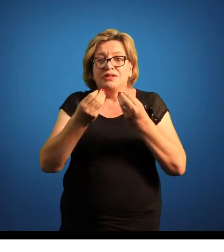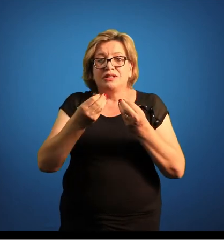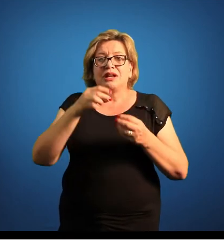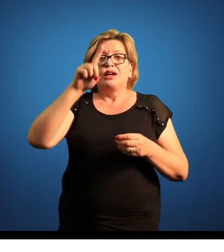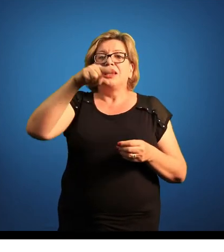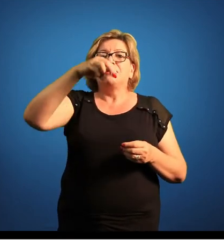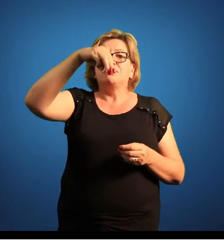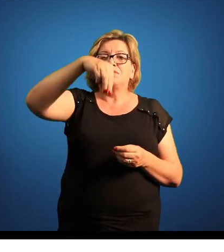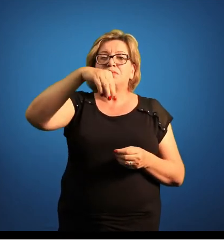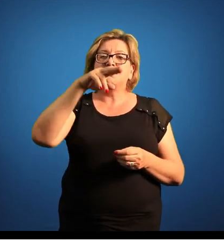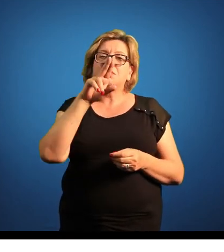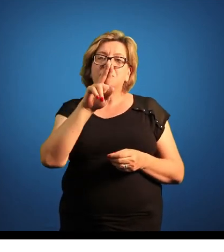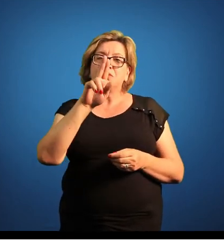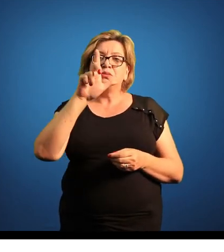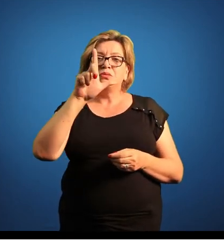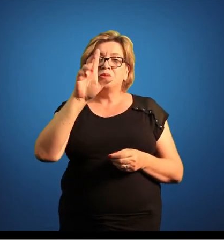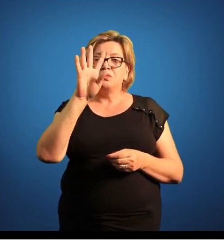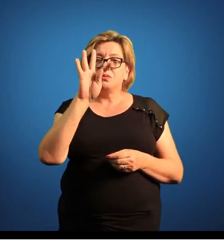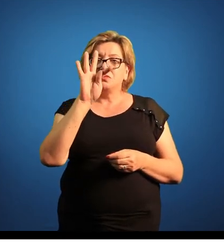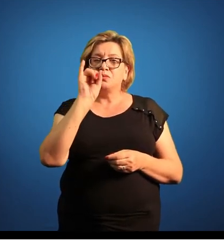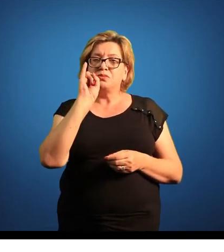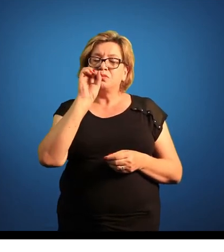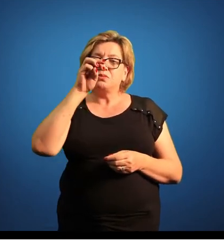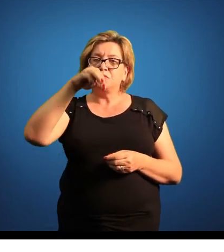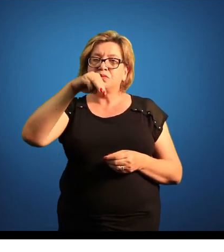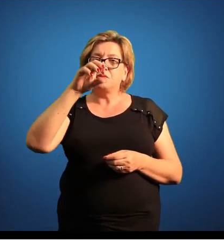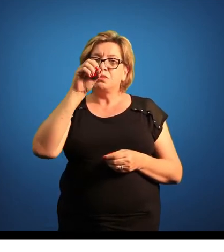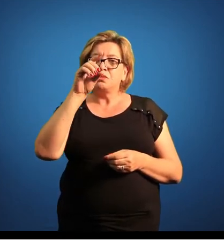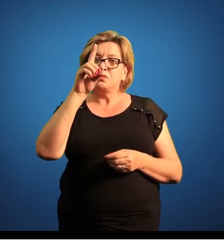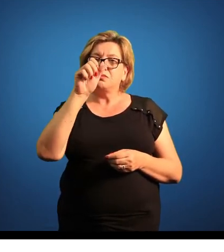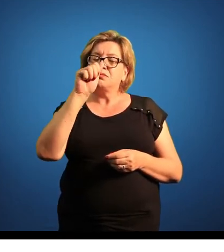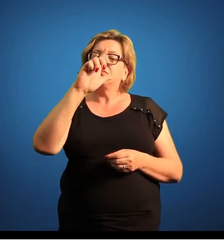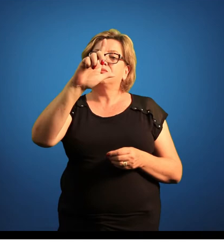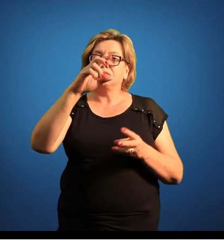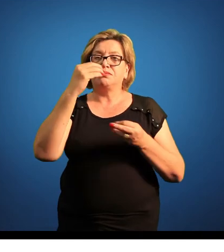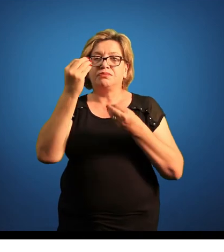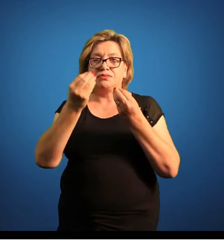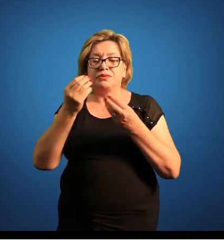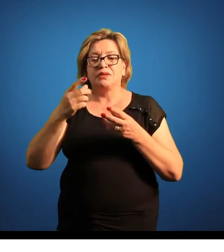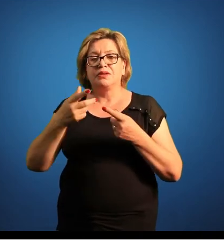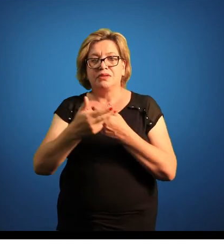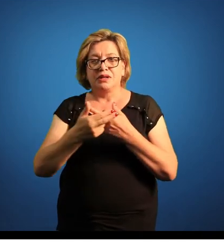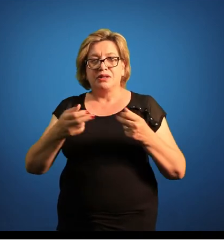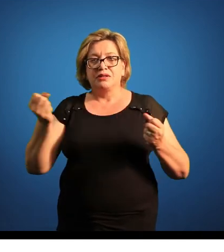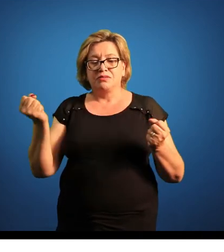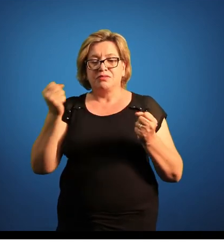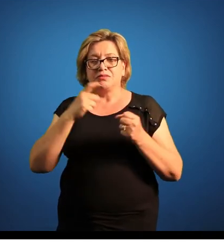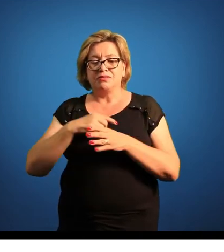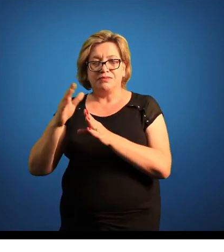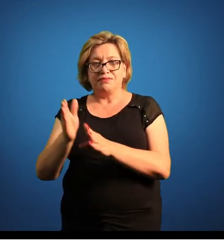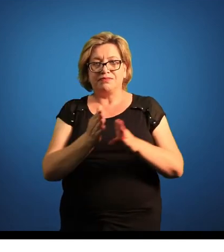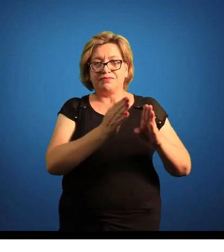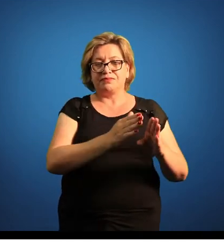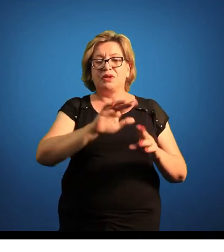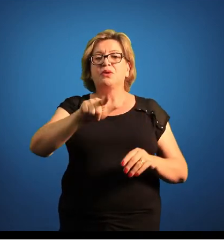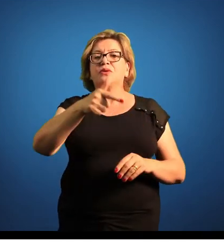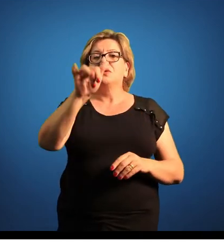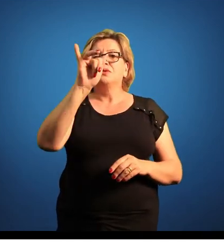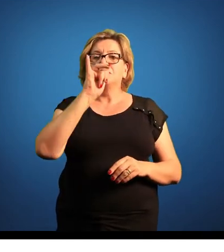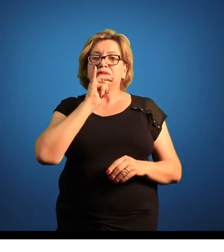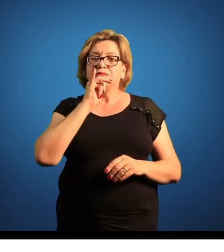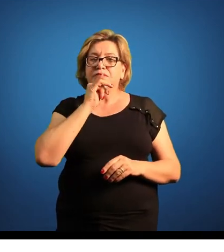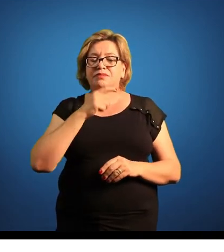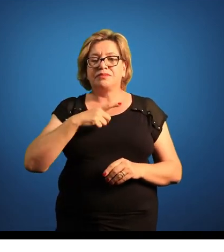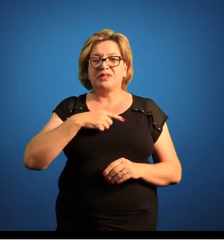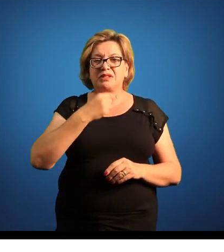que ele é multimodal. Aí pode ter uma infinidade de modas aí. Vamos ver esse outro exemplo aqui, ó. Só